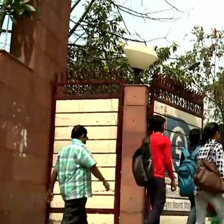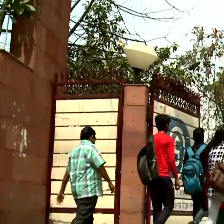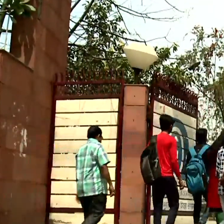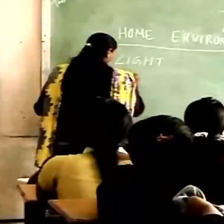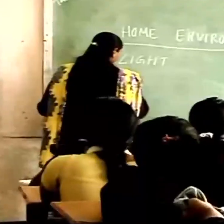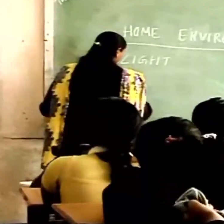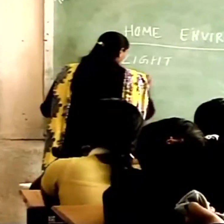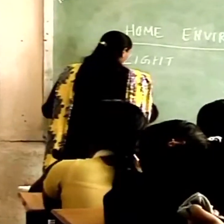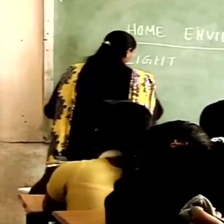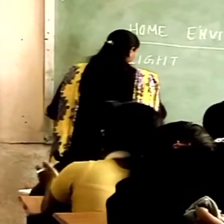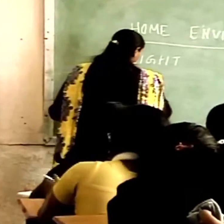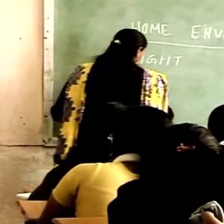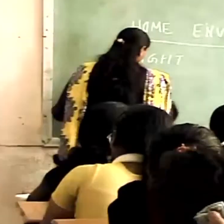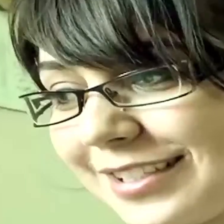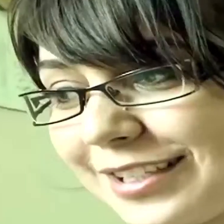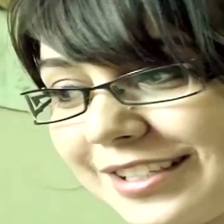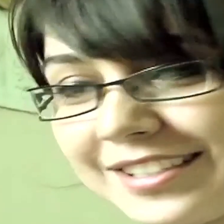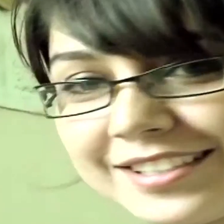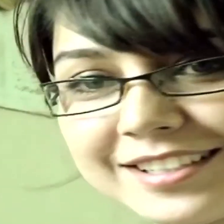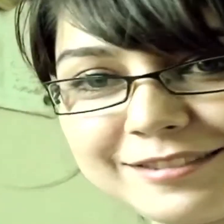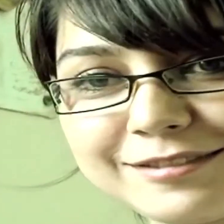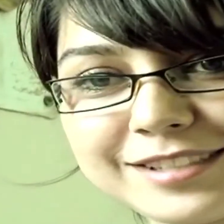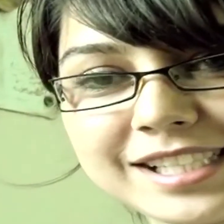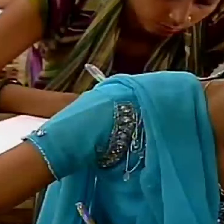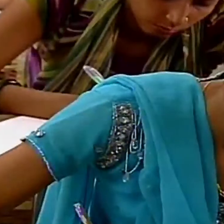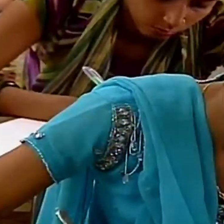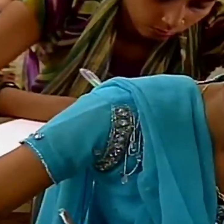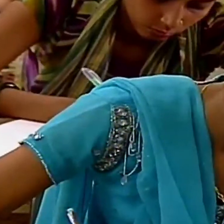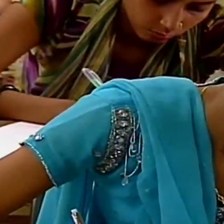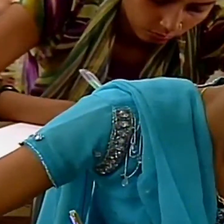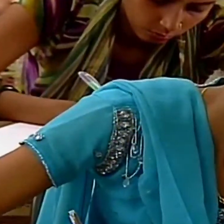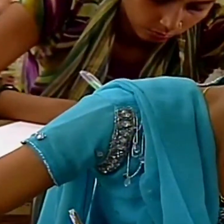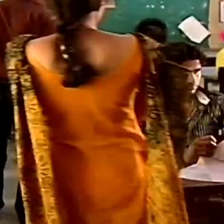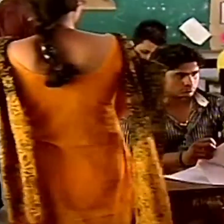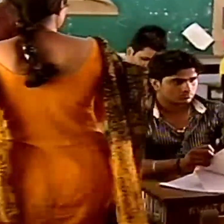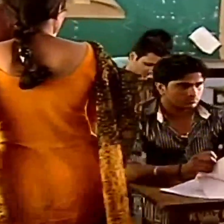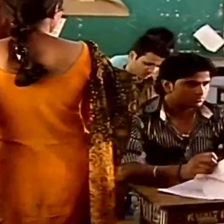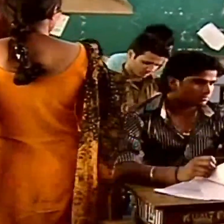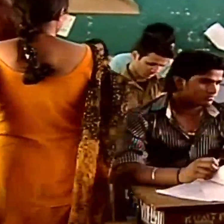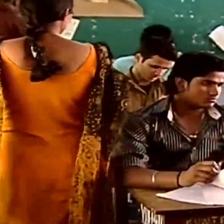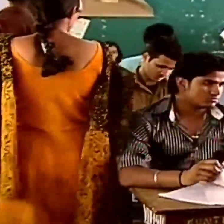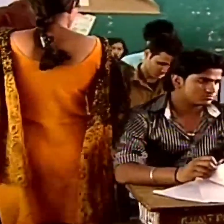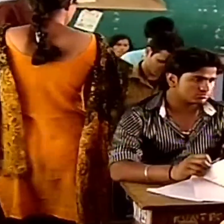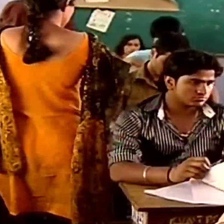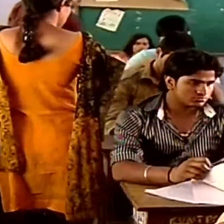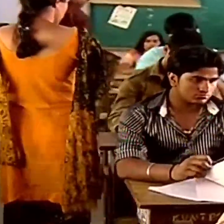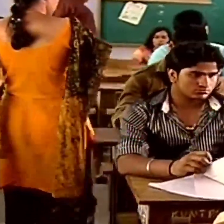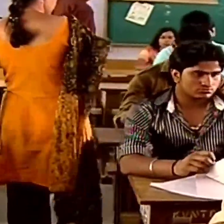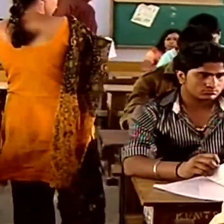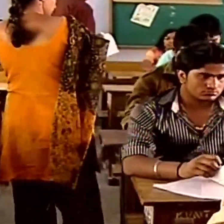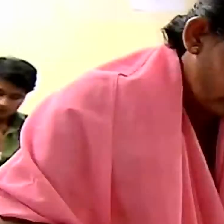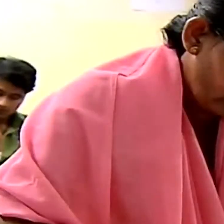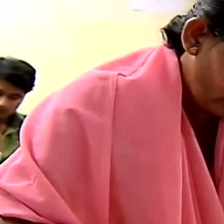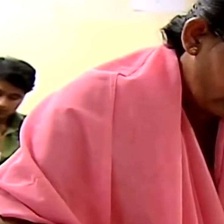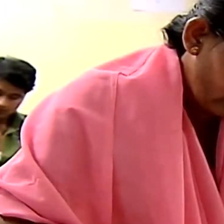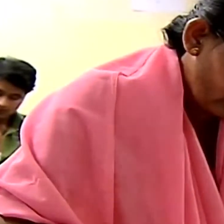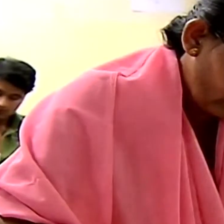खातिर। शिक्षा परीक्षा का अवसर एक बार ही क्यों मिलता